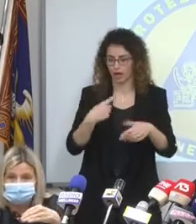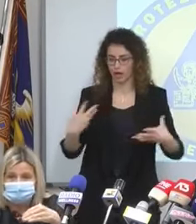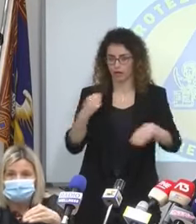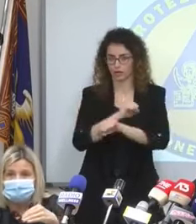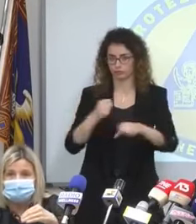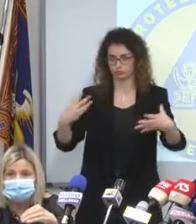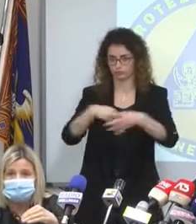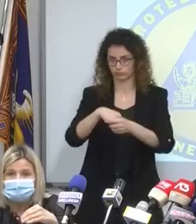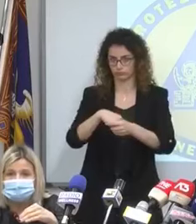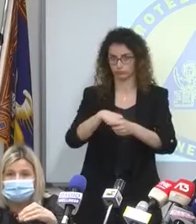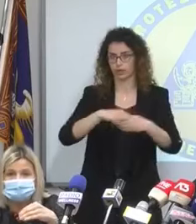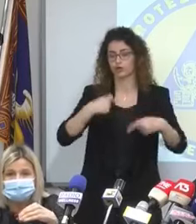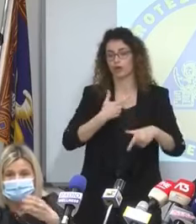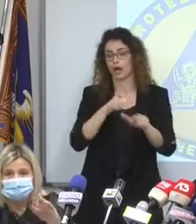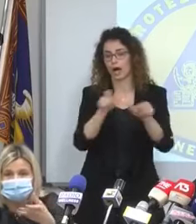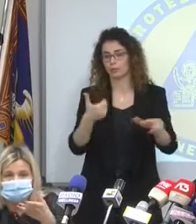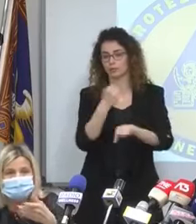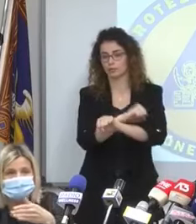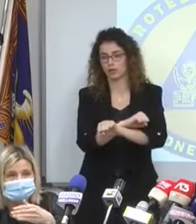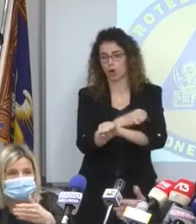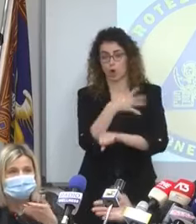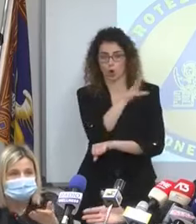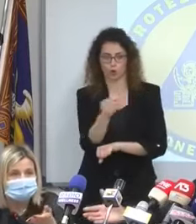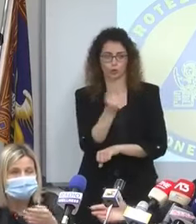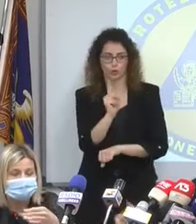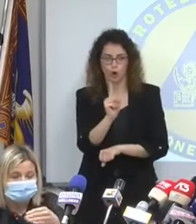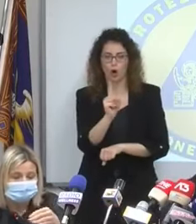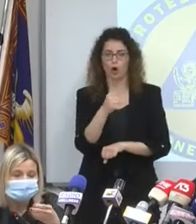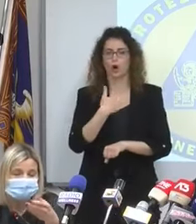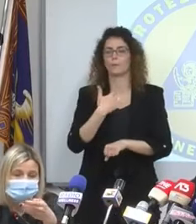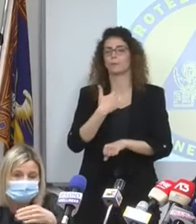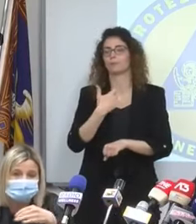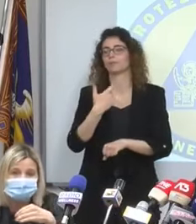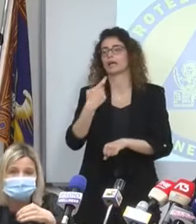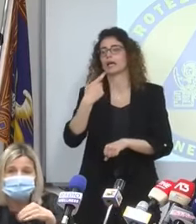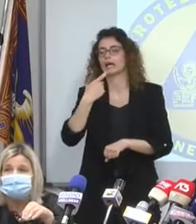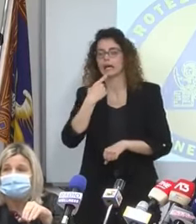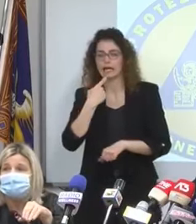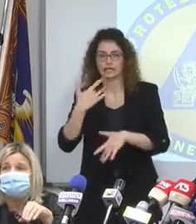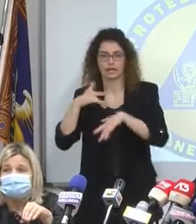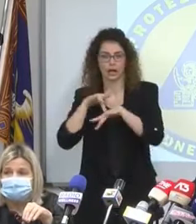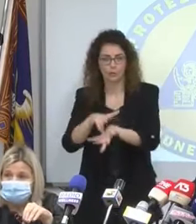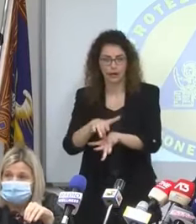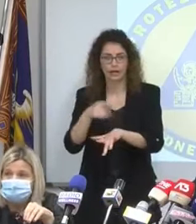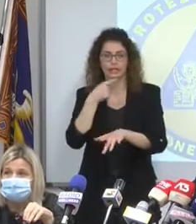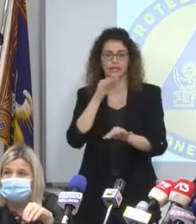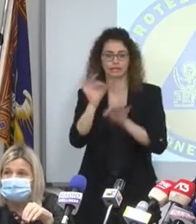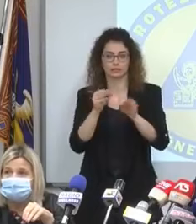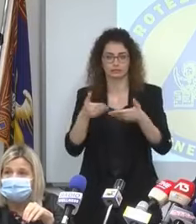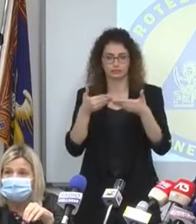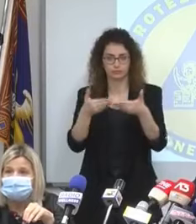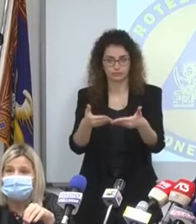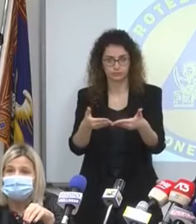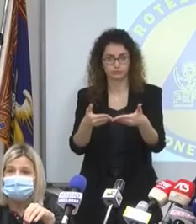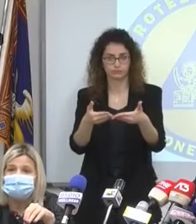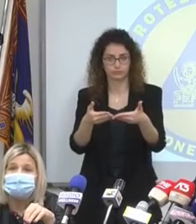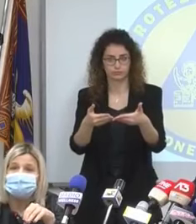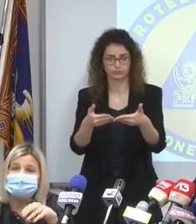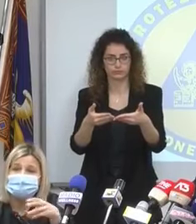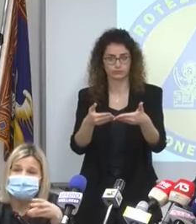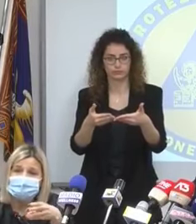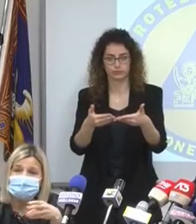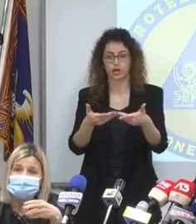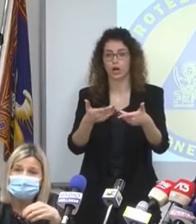Quindi ci sono anche i detenuti, sono tutti. Gli accompagnatori, i caregiver. Ci sono sicuramente alcuni, non